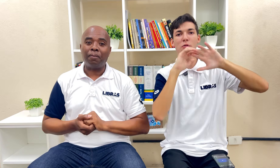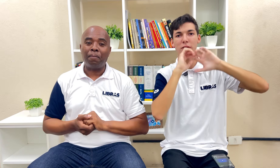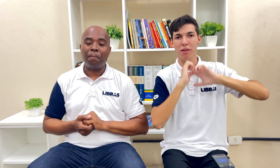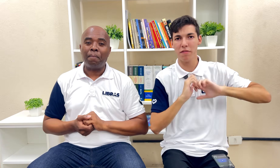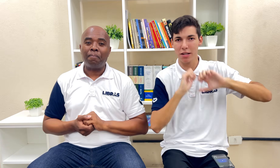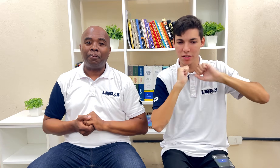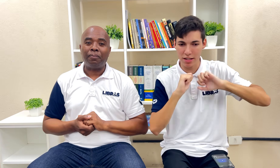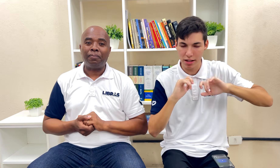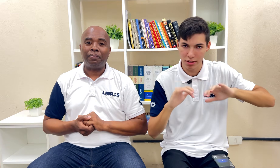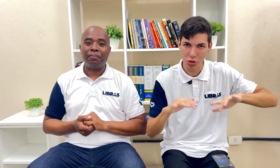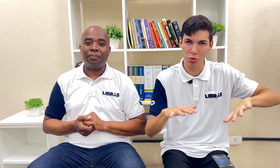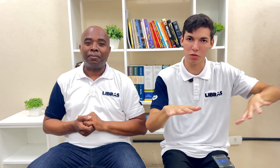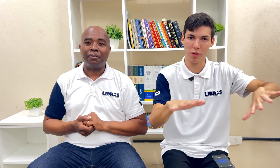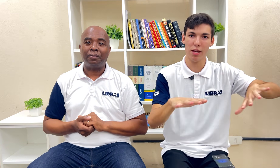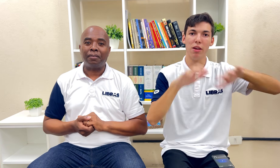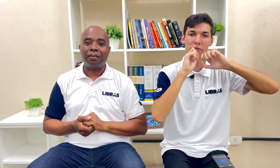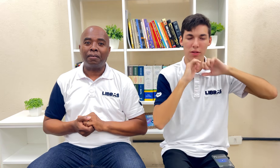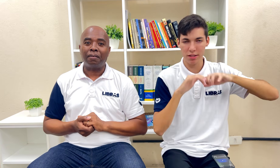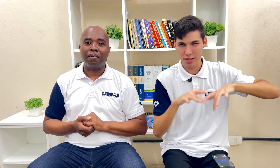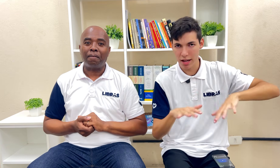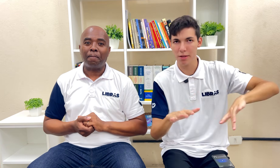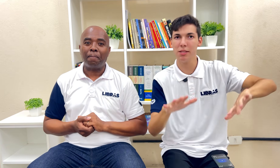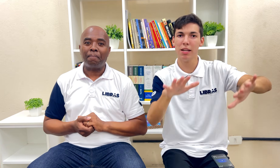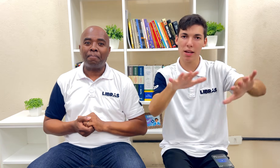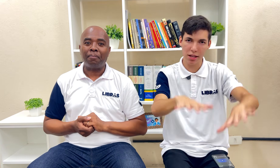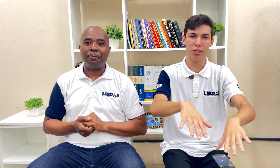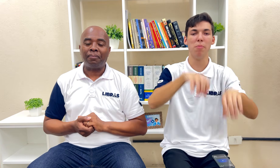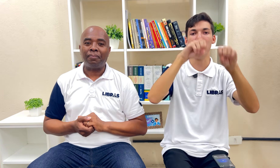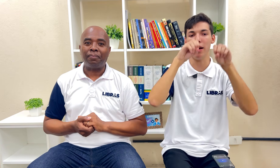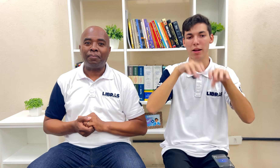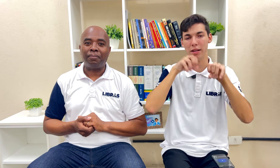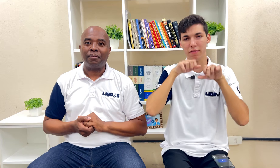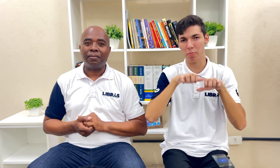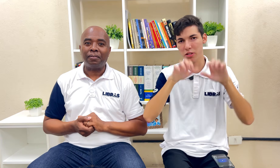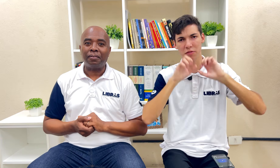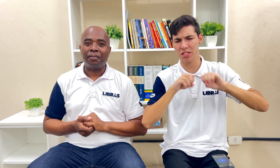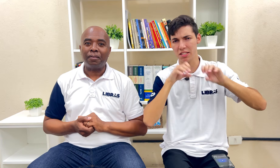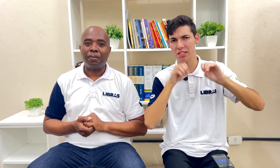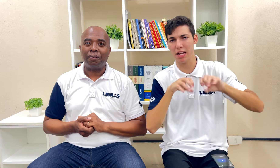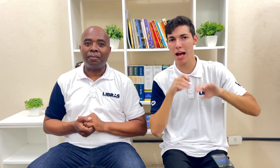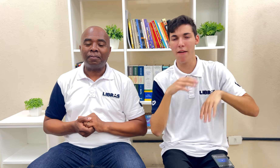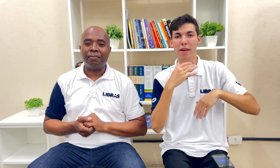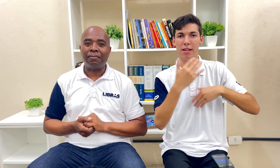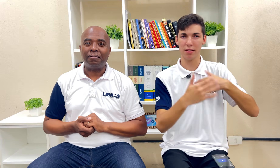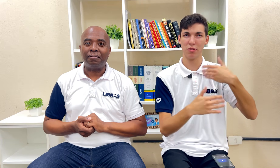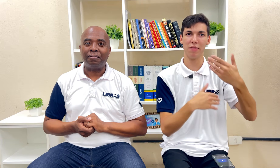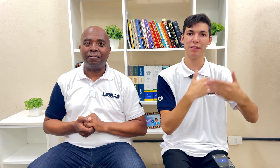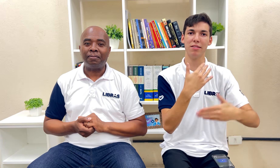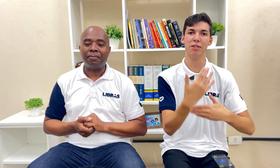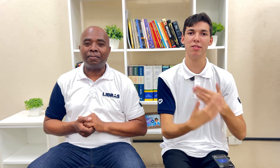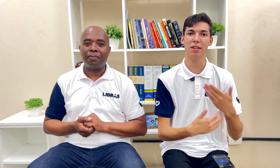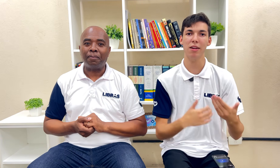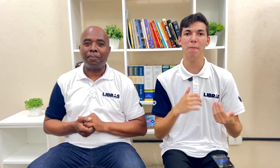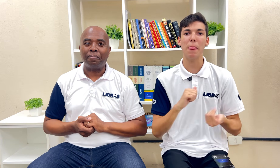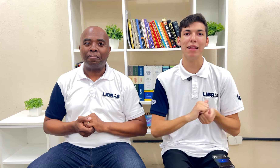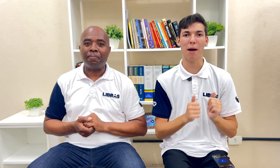e faço essa de novo. Eu vou lançar a minha rede ao mar. Aí pode se ensinar e assim você vai trazendo essa